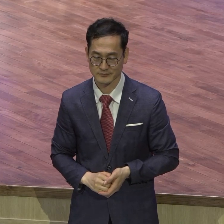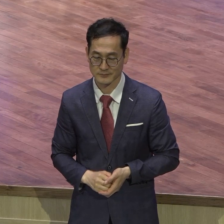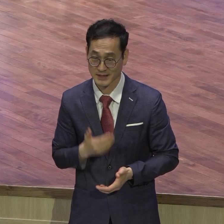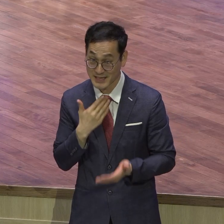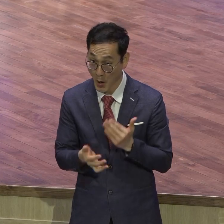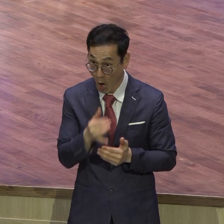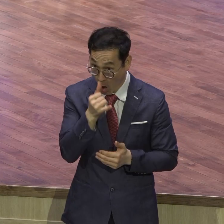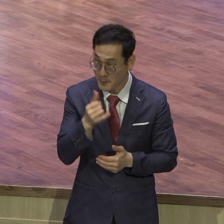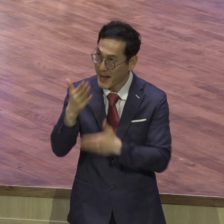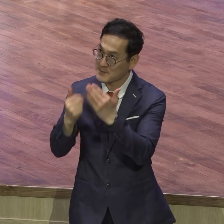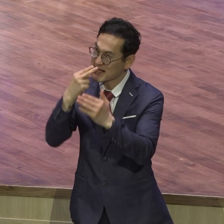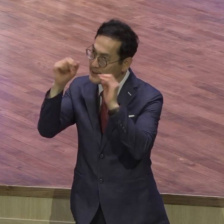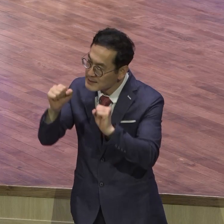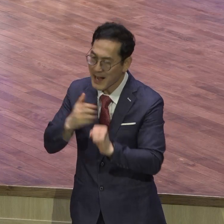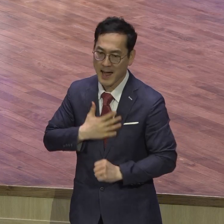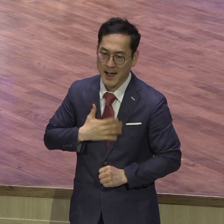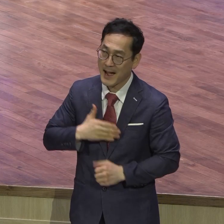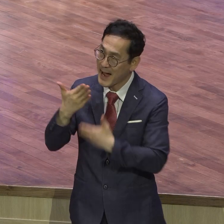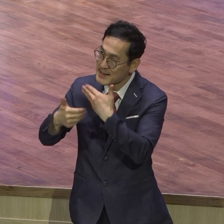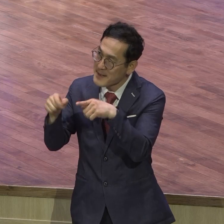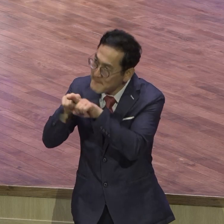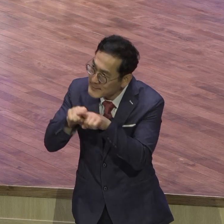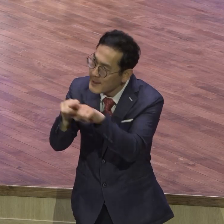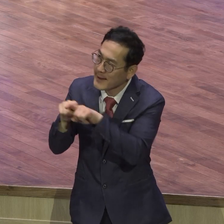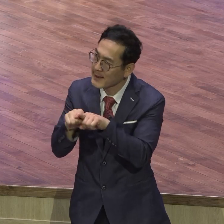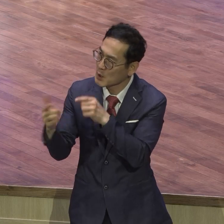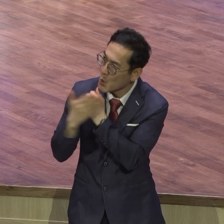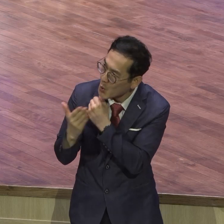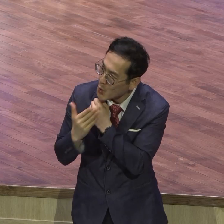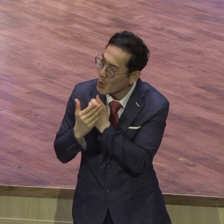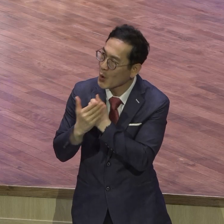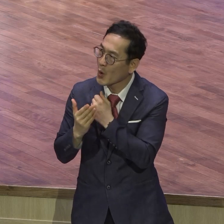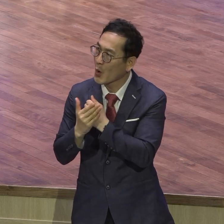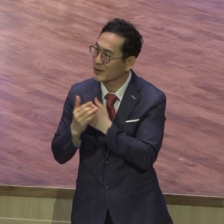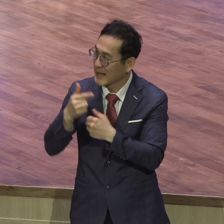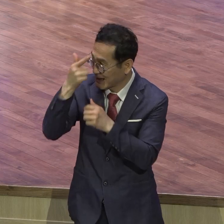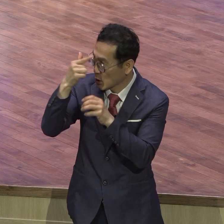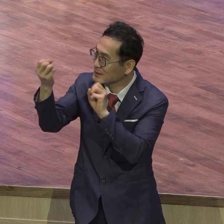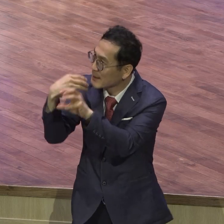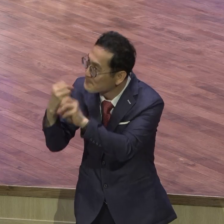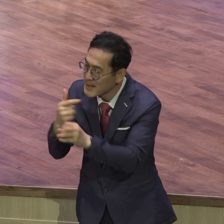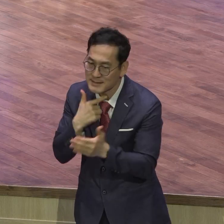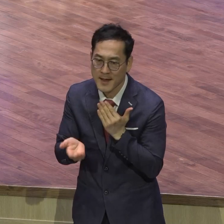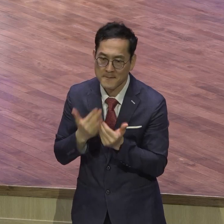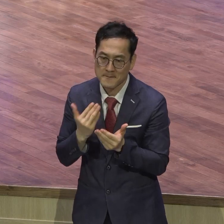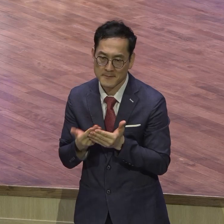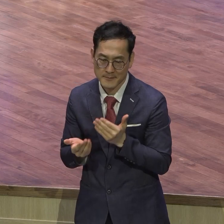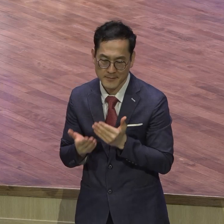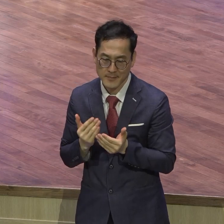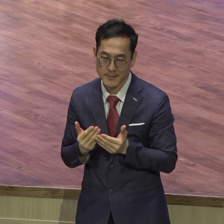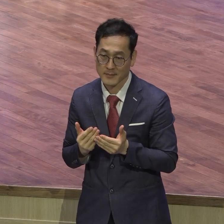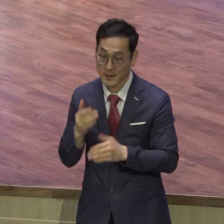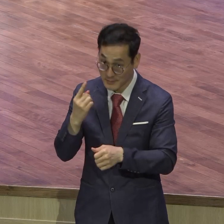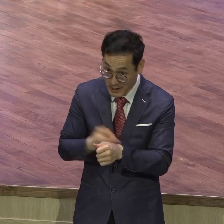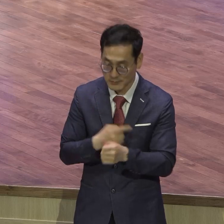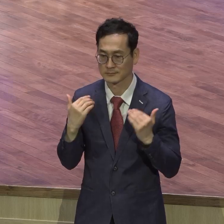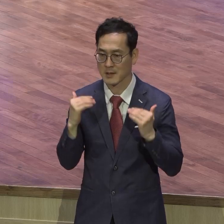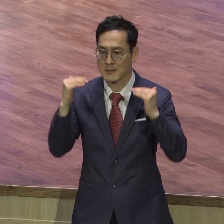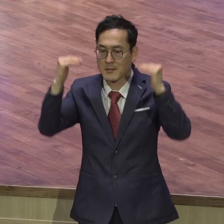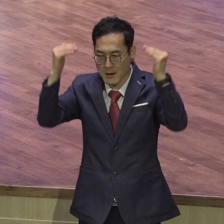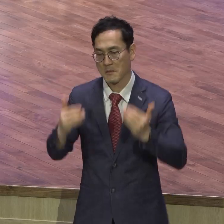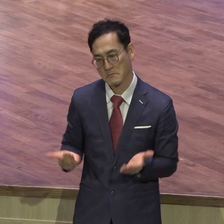있으니까 하나님이 살아계시니 하나님이 함께하시니 하나님이 도와주시니 하나님이 내 기도 응답하시니 처음이 되니까 성장이 팍팍팍